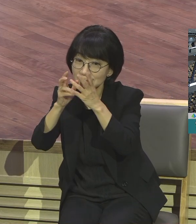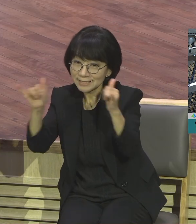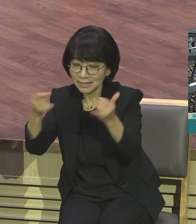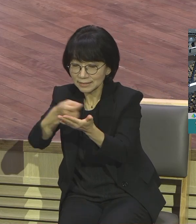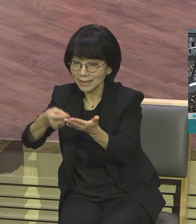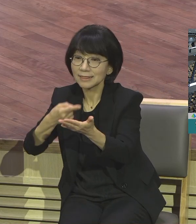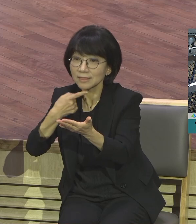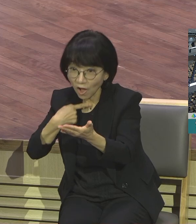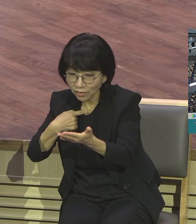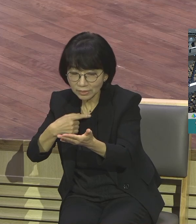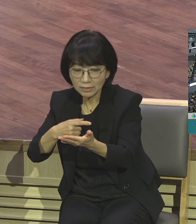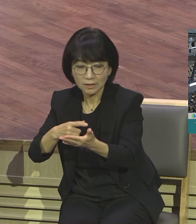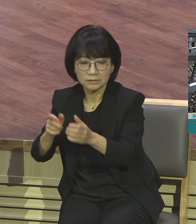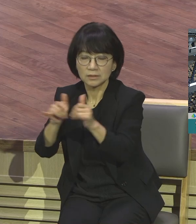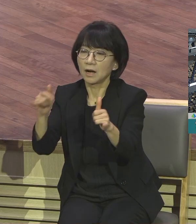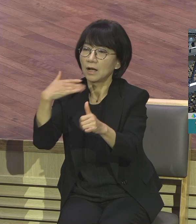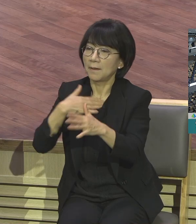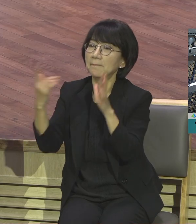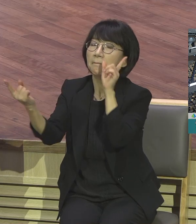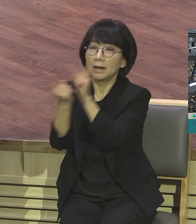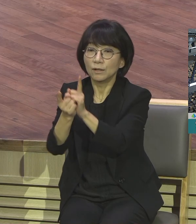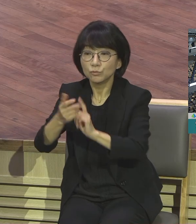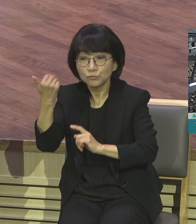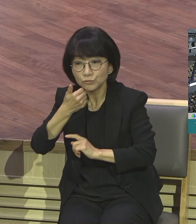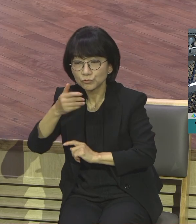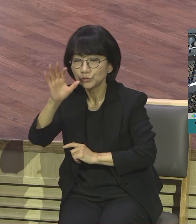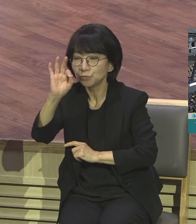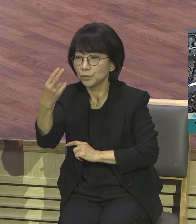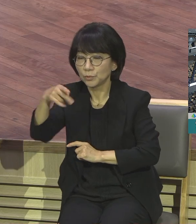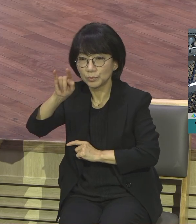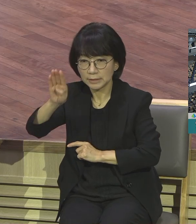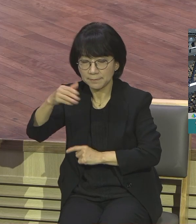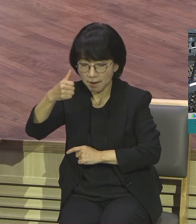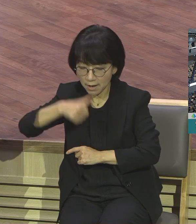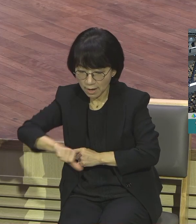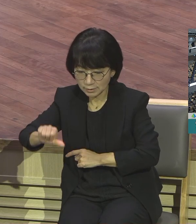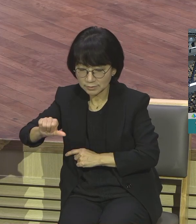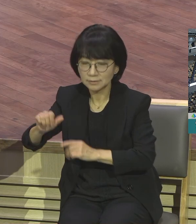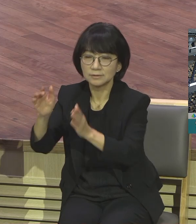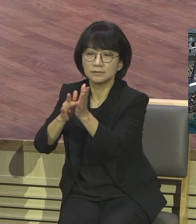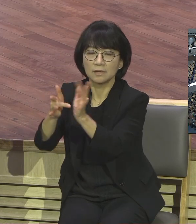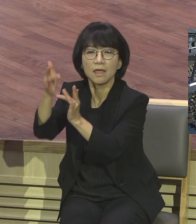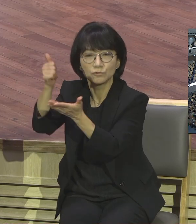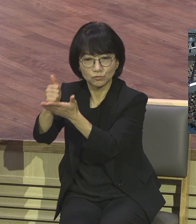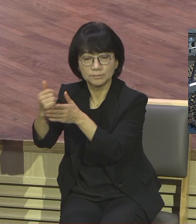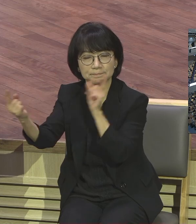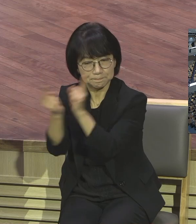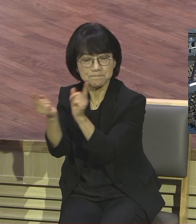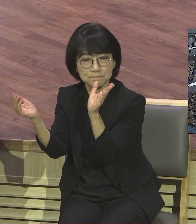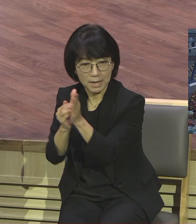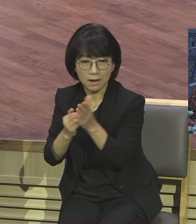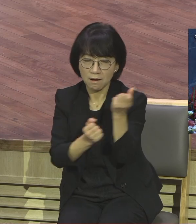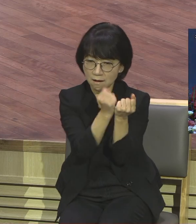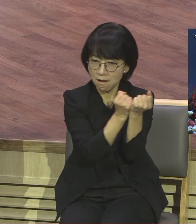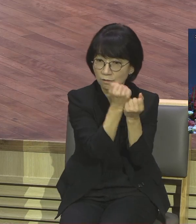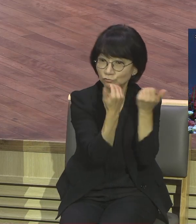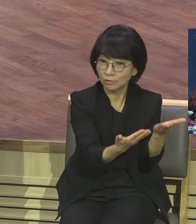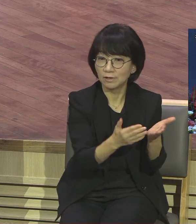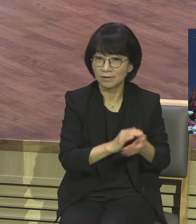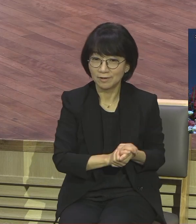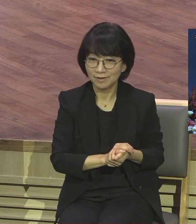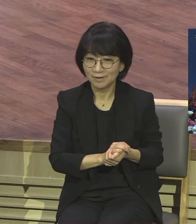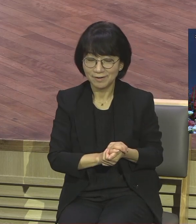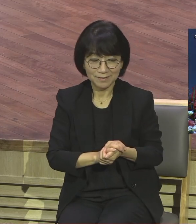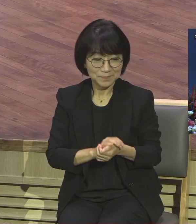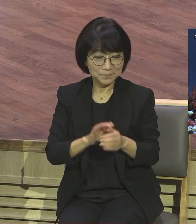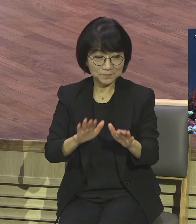우리가 만났으니 요셉의 아들 나사렛 예수니라. 평상시에 빌립이 성경에 기록된